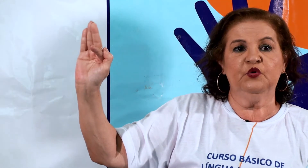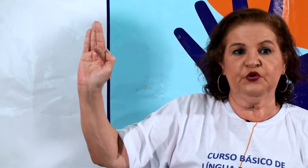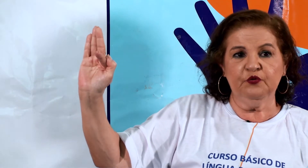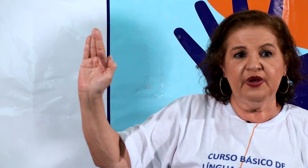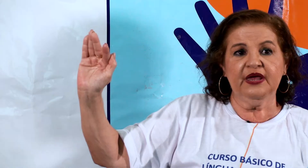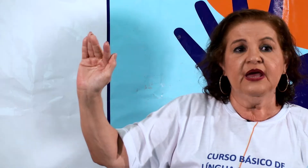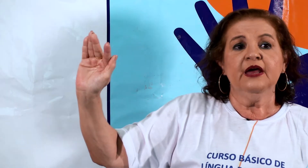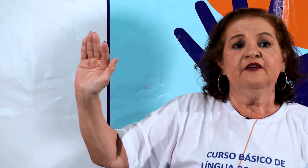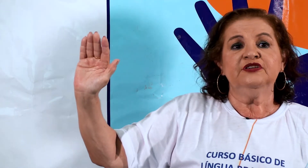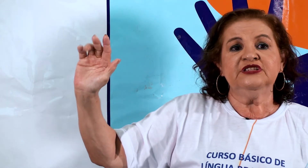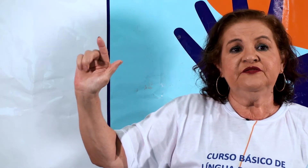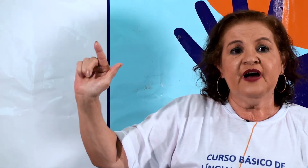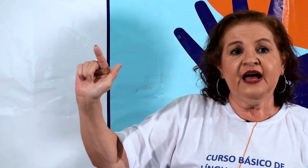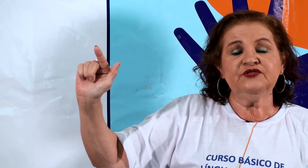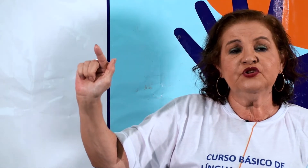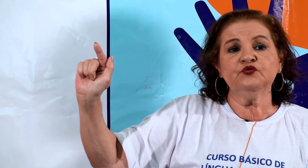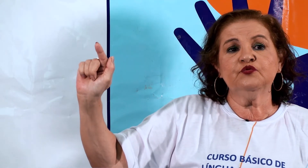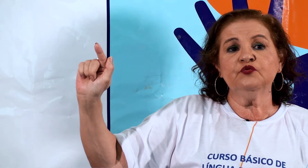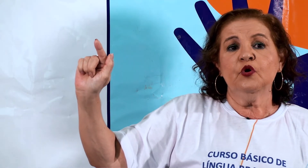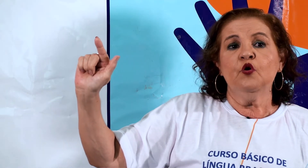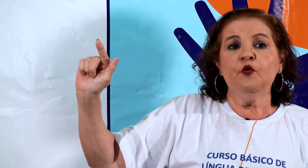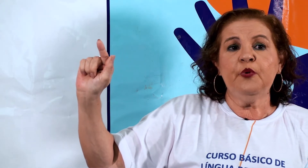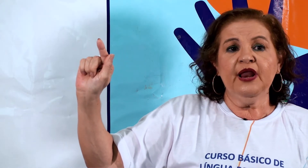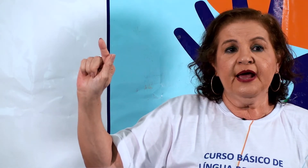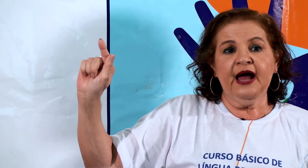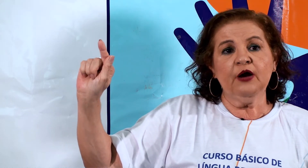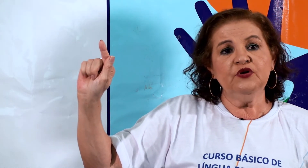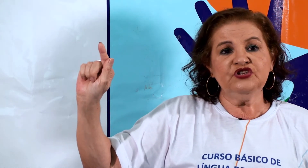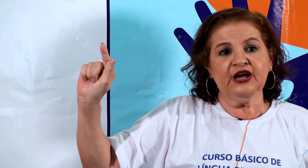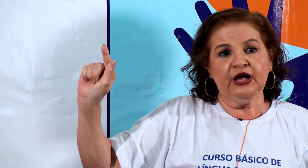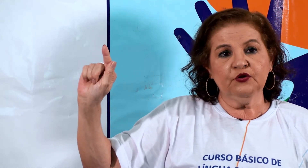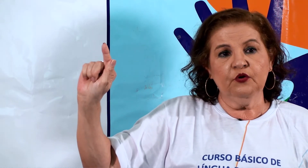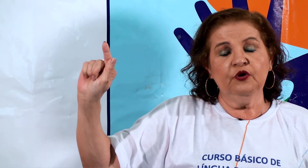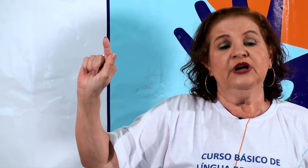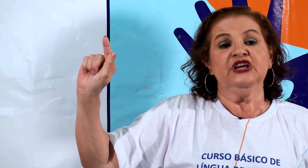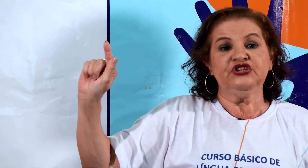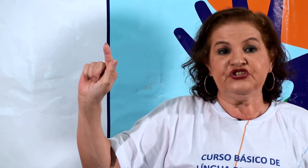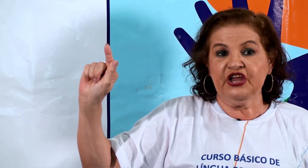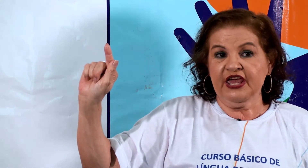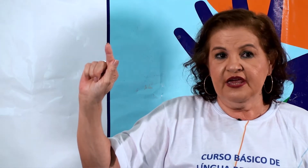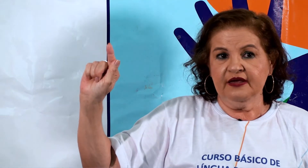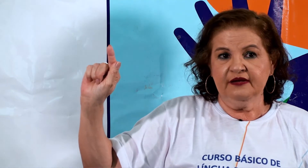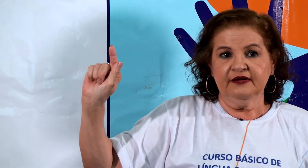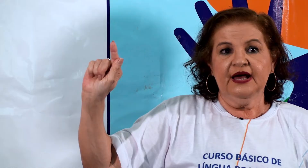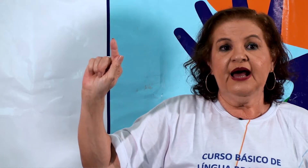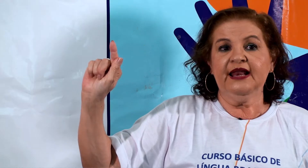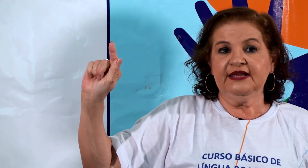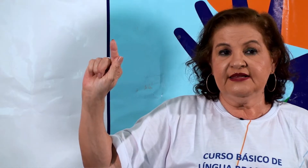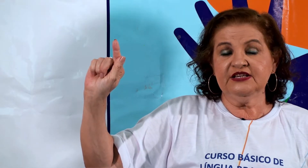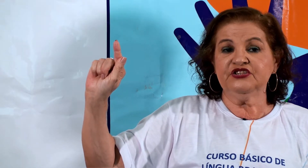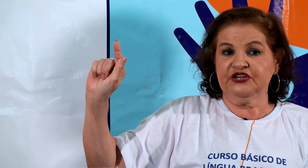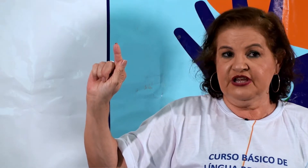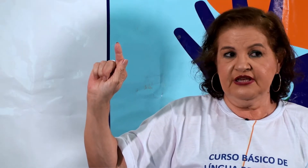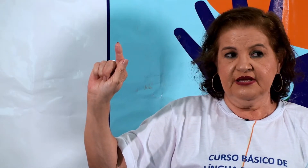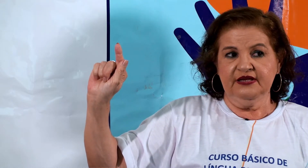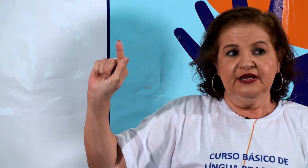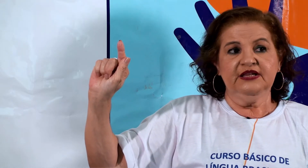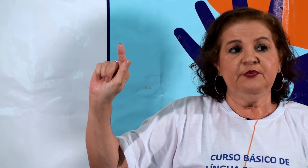Muito bem. Desfaço e junto o polegar com o indicador G. A letra G. Depois